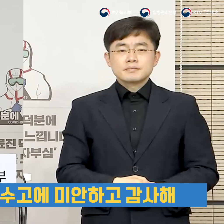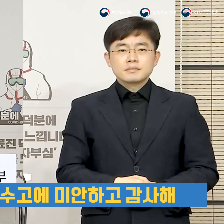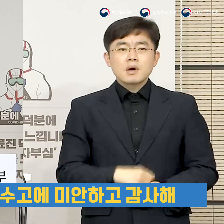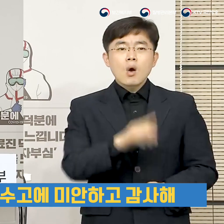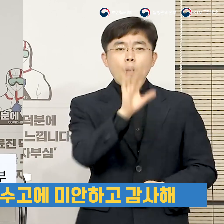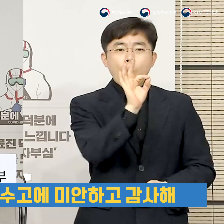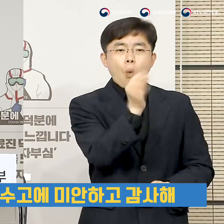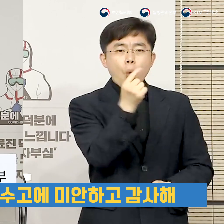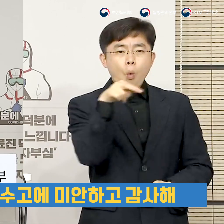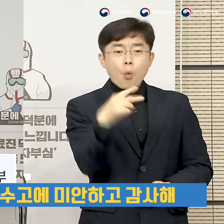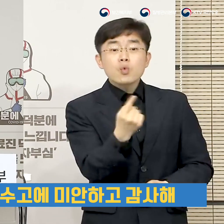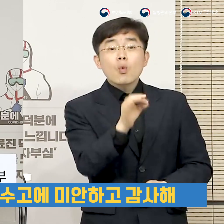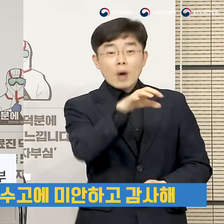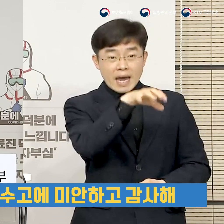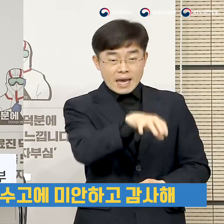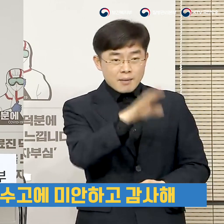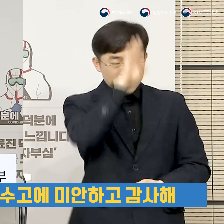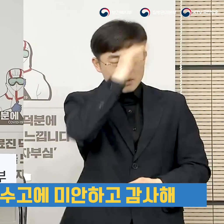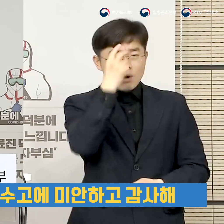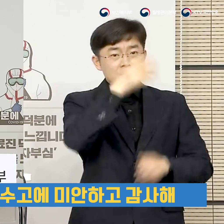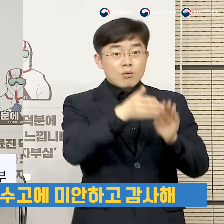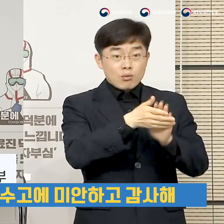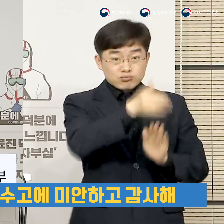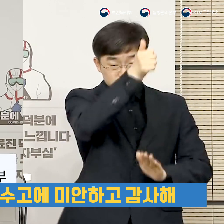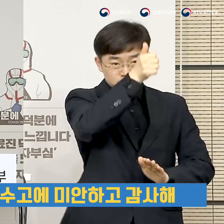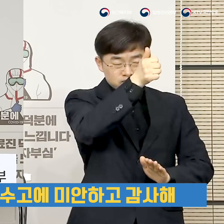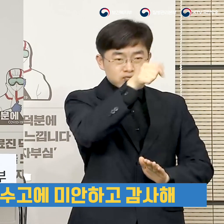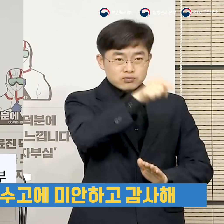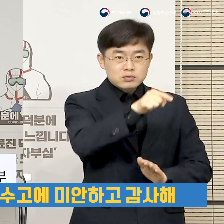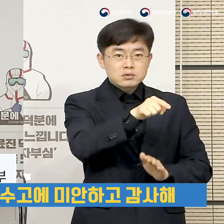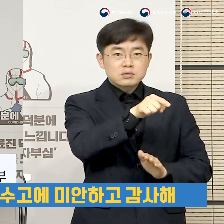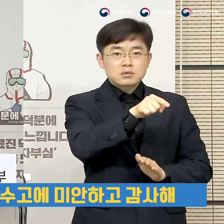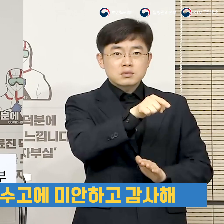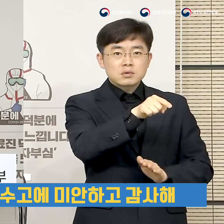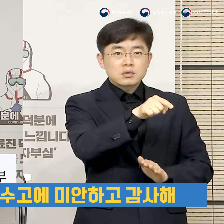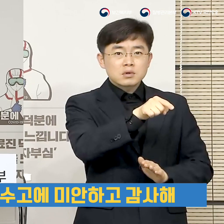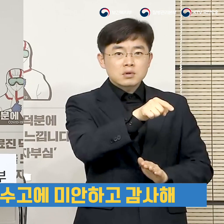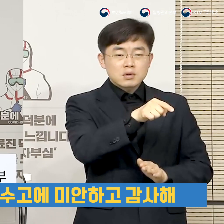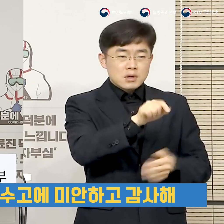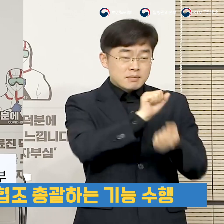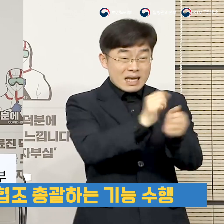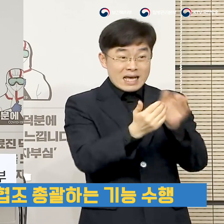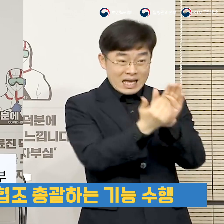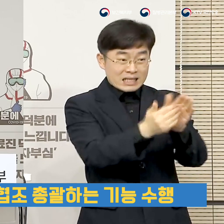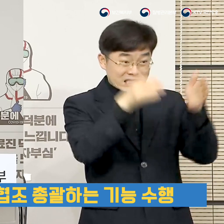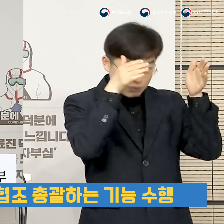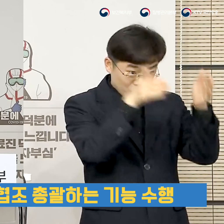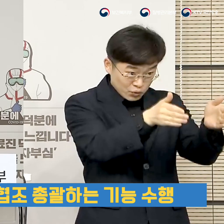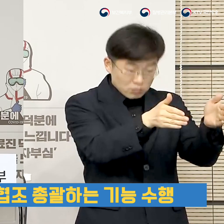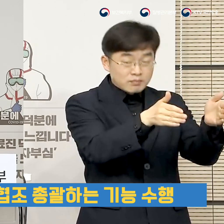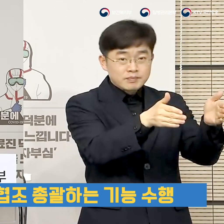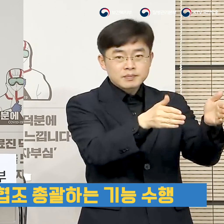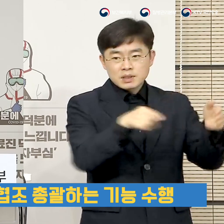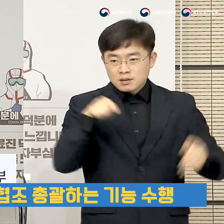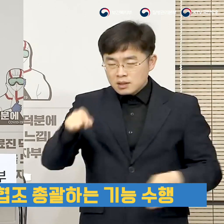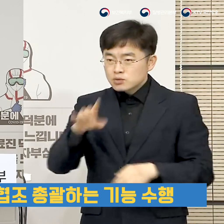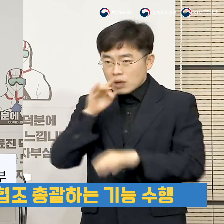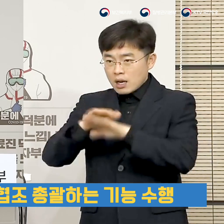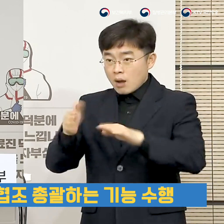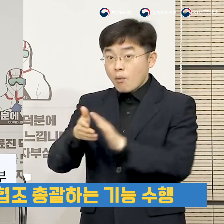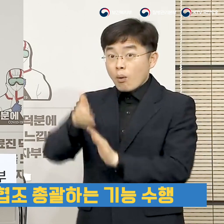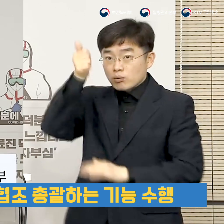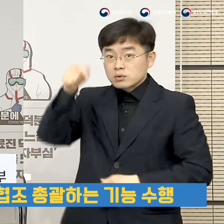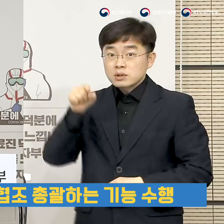오송에 있는 질병관리본부의 방역대책본부가 방역 조치에 좀 집중한다면 중수본을 중심으로 해서는